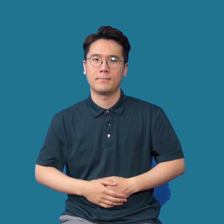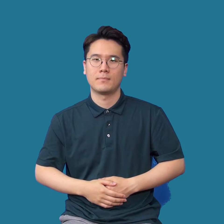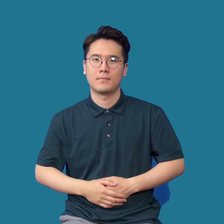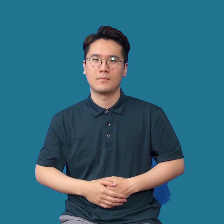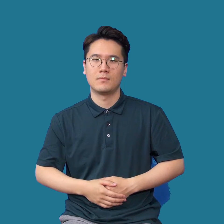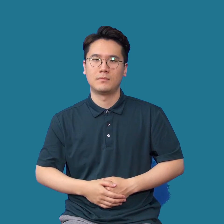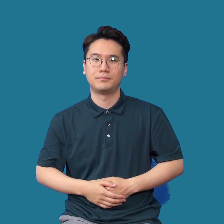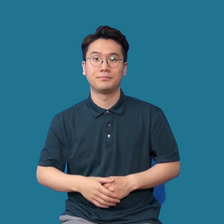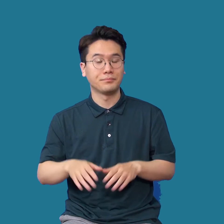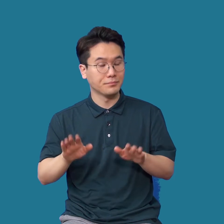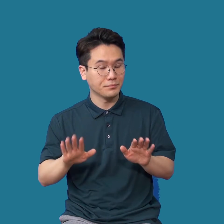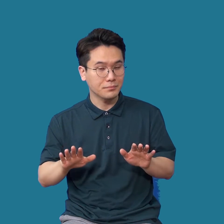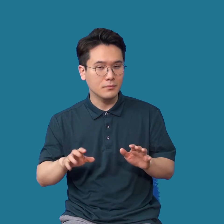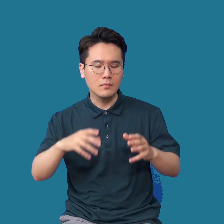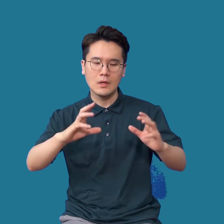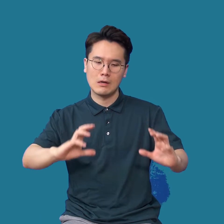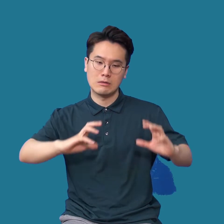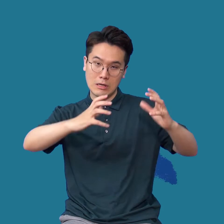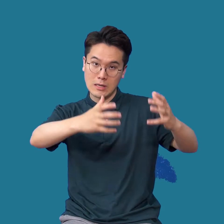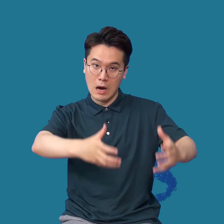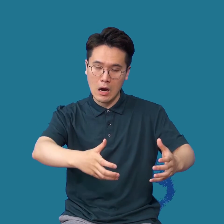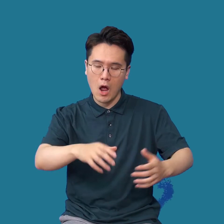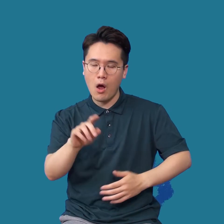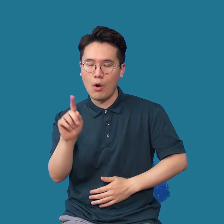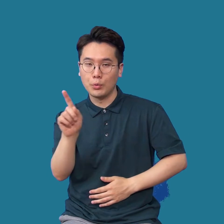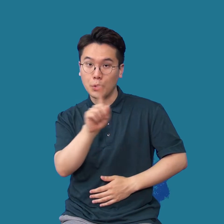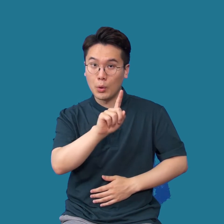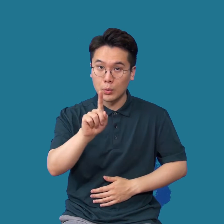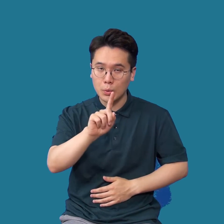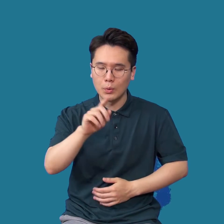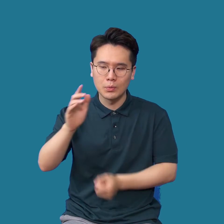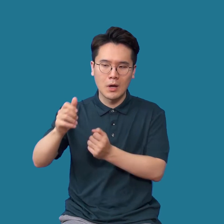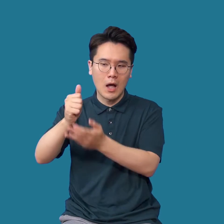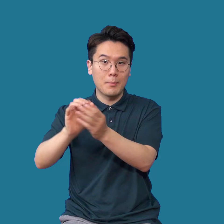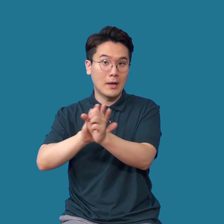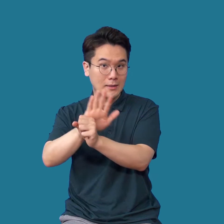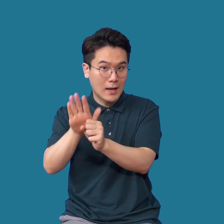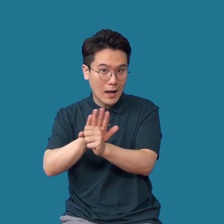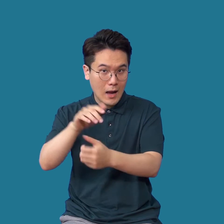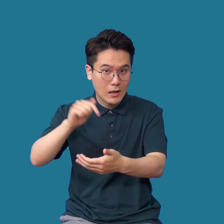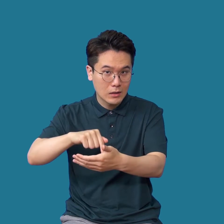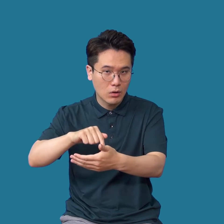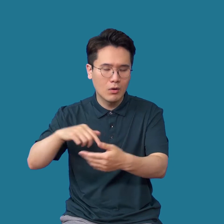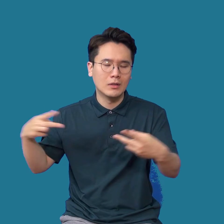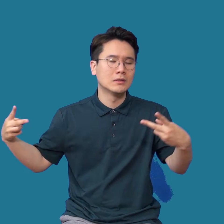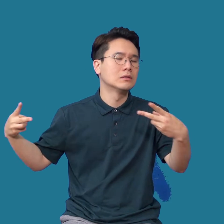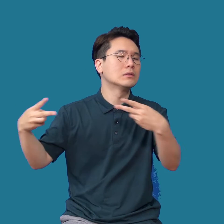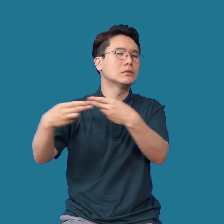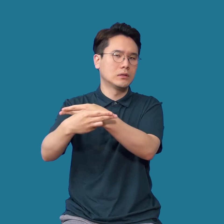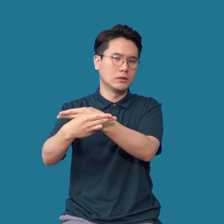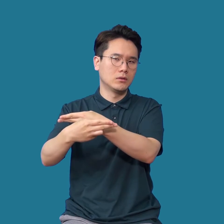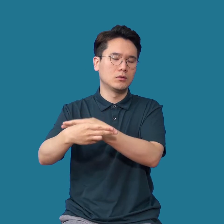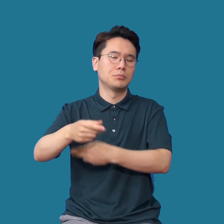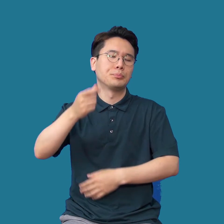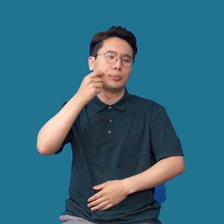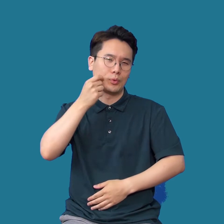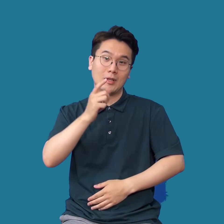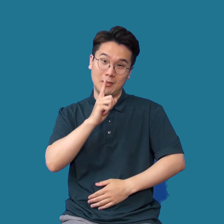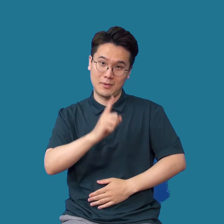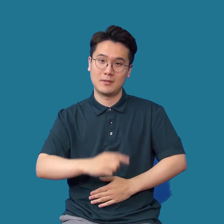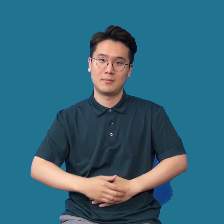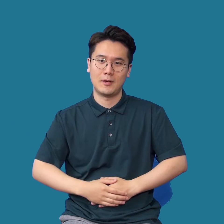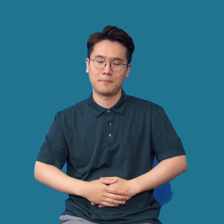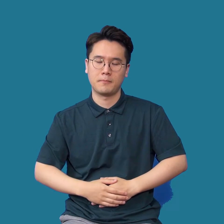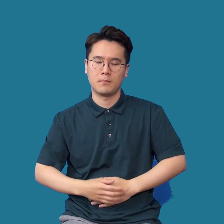자, 세상에 어떤 것도 하나님의 사랑에서 우리를 끊을 수는 없다고 했습니다. 그런데